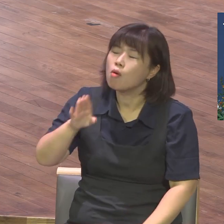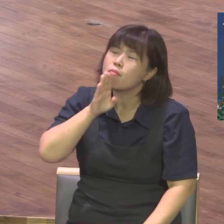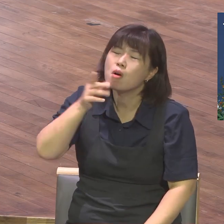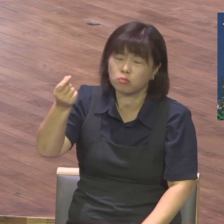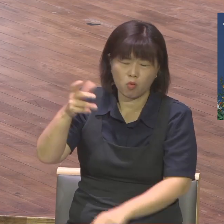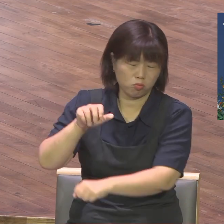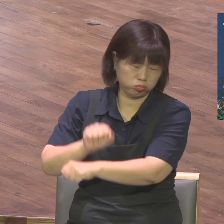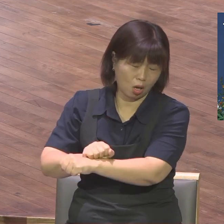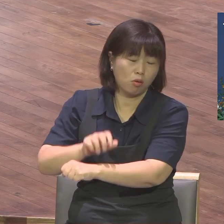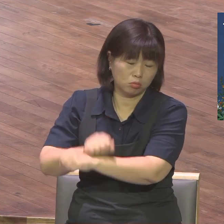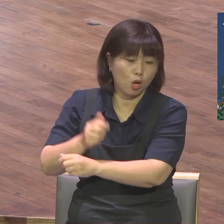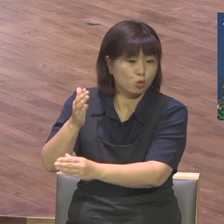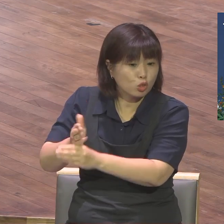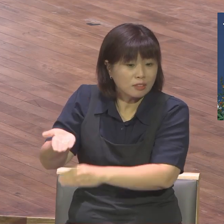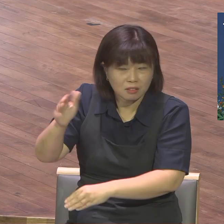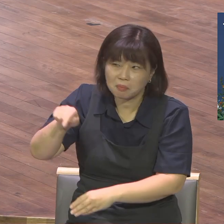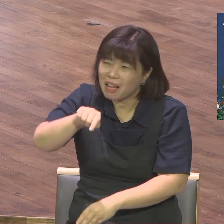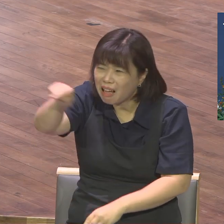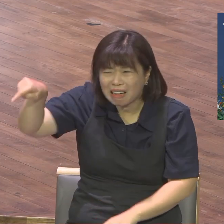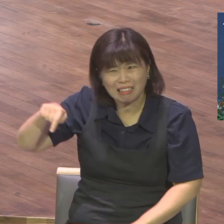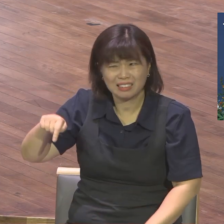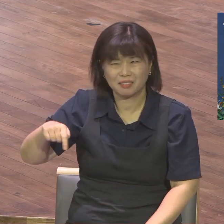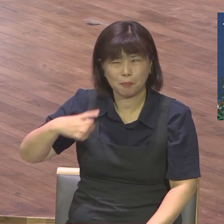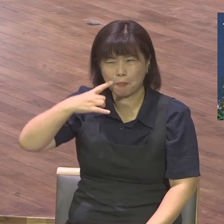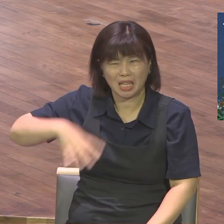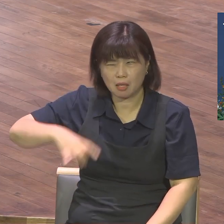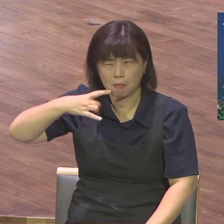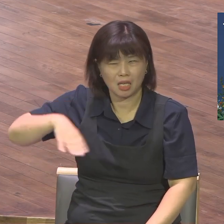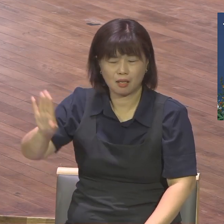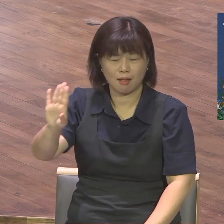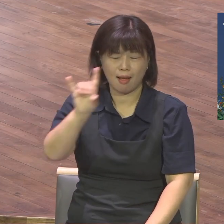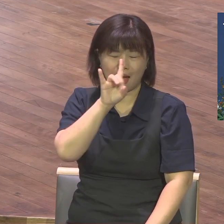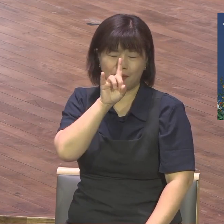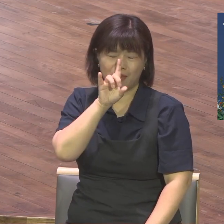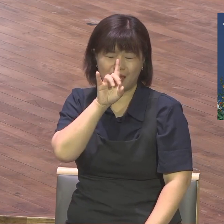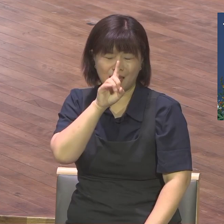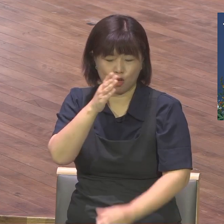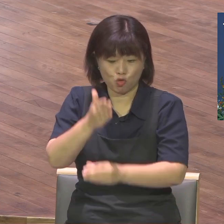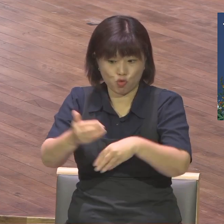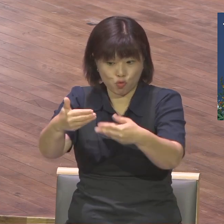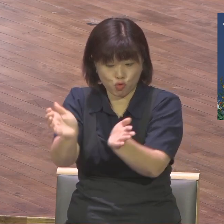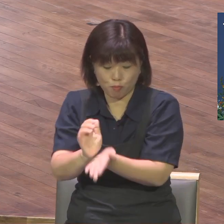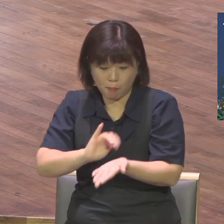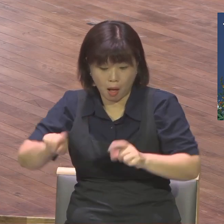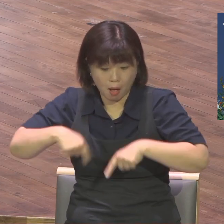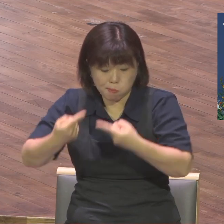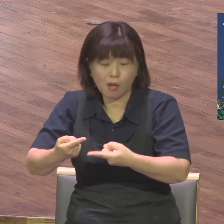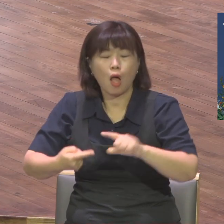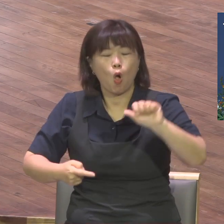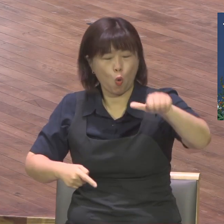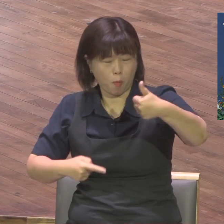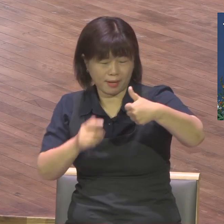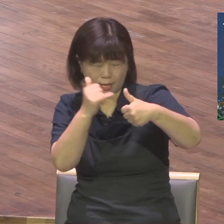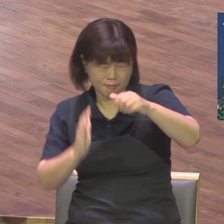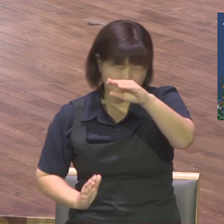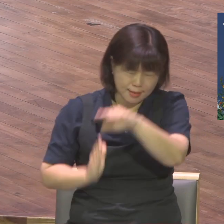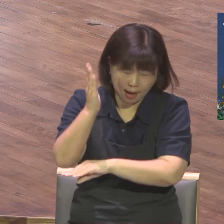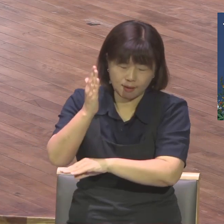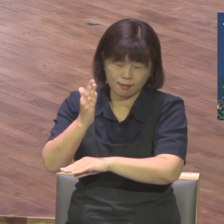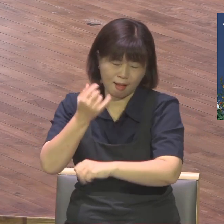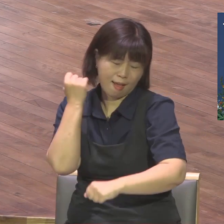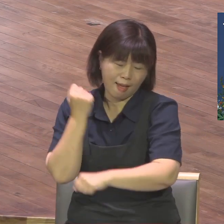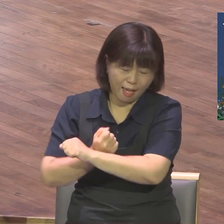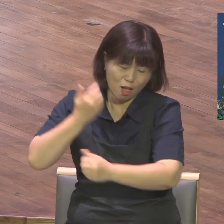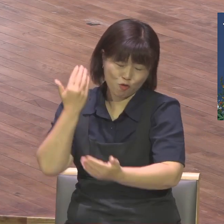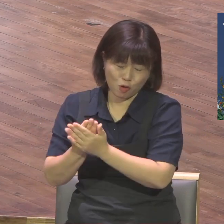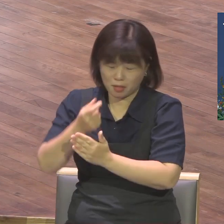하나님이 중등부 출석을 500명 시켜주옵소서. 어떻게 되겠어요? 영적 분위기가